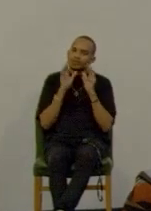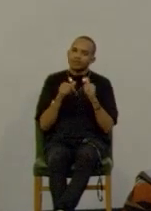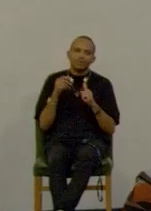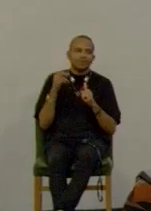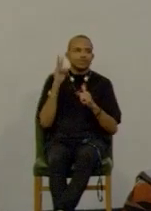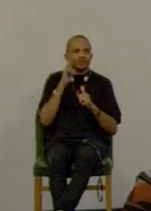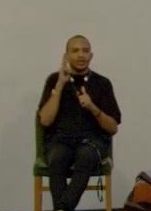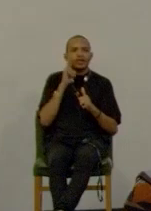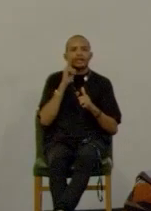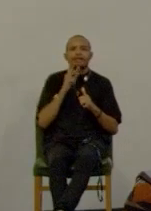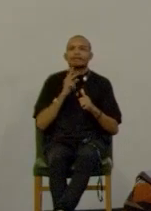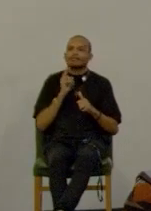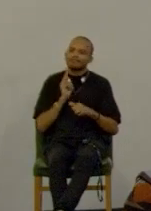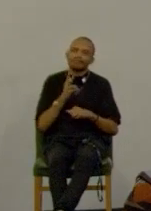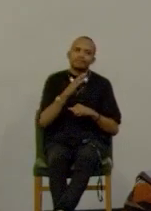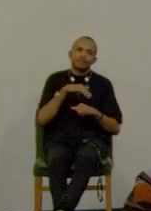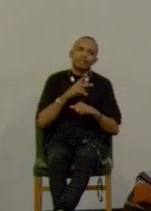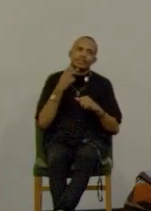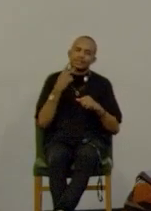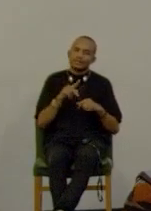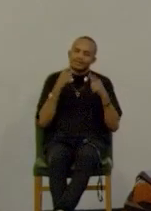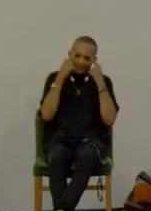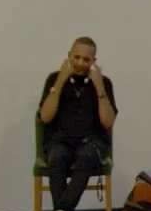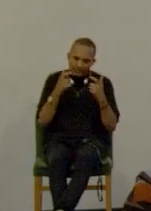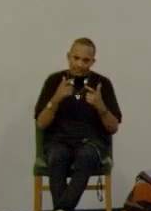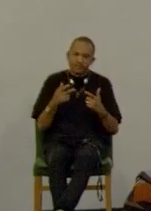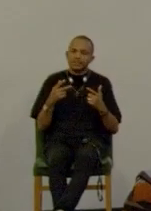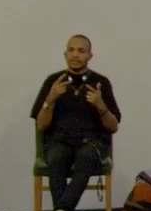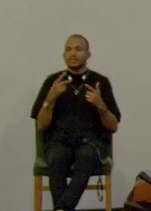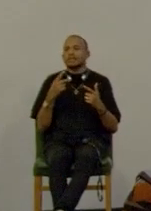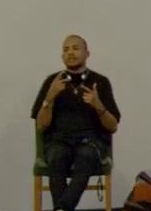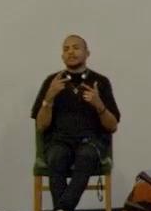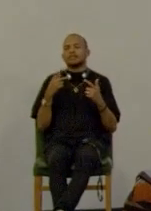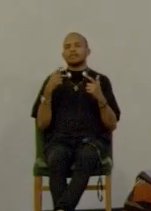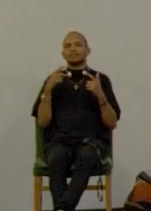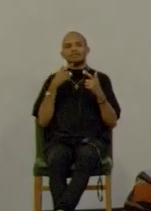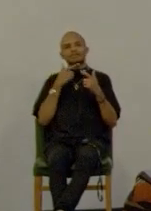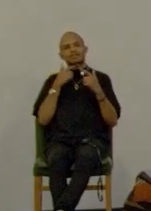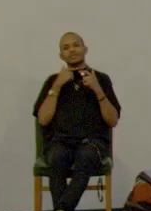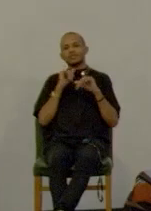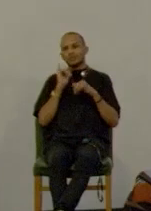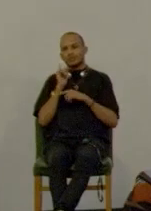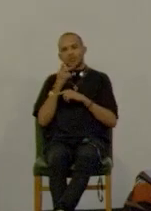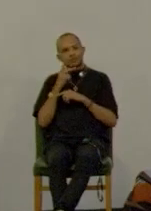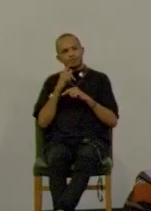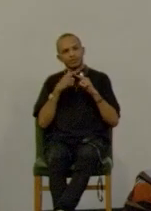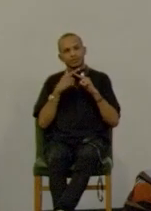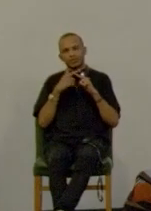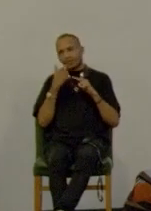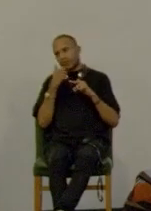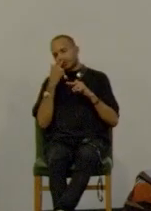que permanece apesar dessa violência. Acho que me deu vontade de contar isso, porque acho